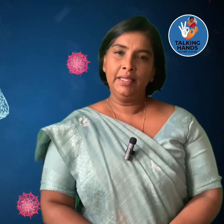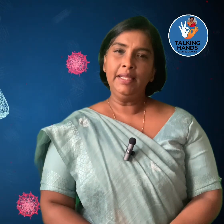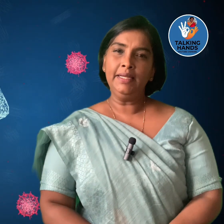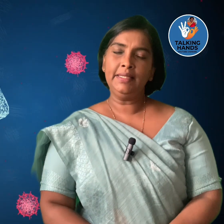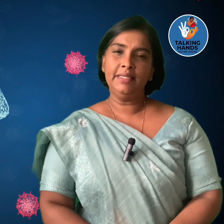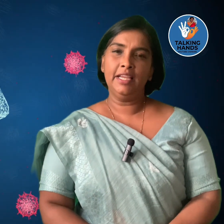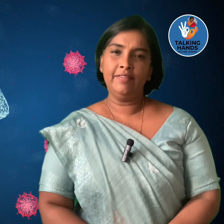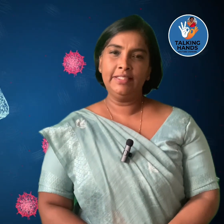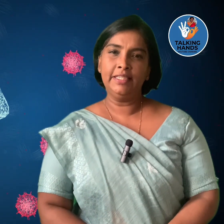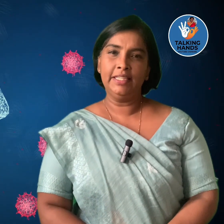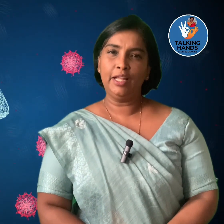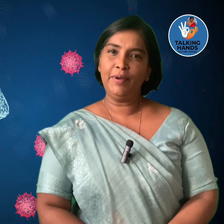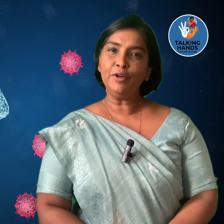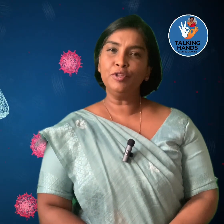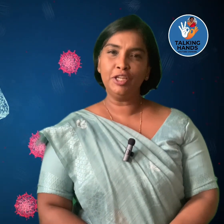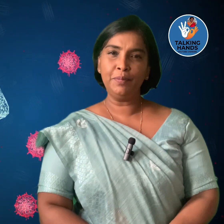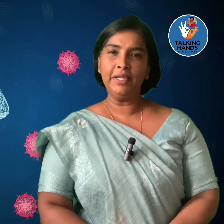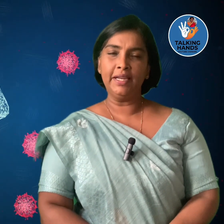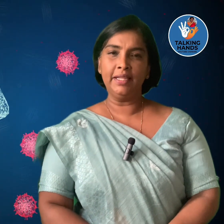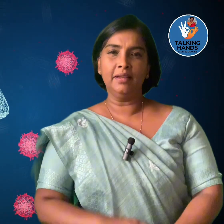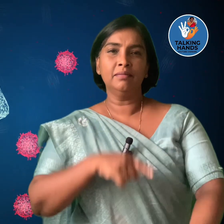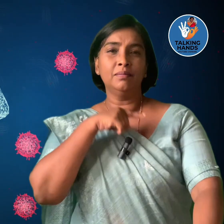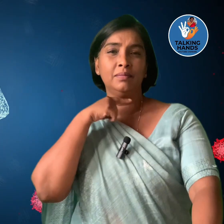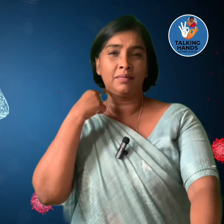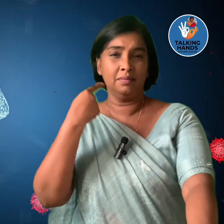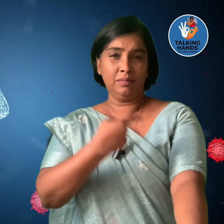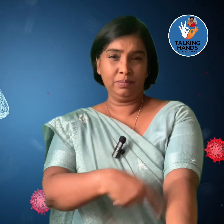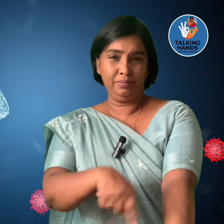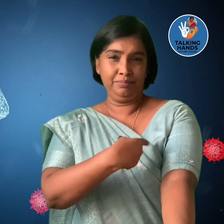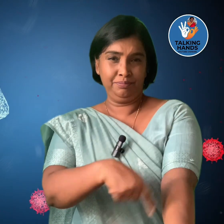ඊළඟ සංඥා වචනය තමයි රුධිර පීඩනය.